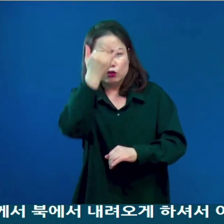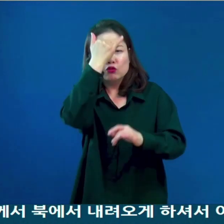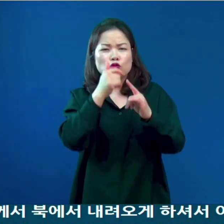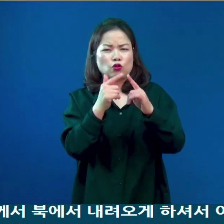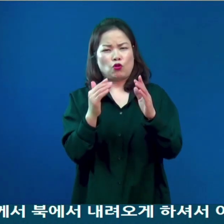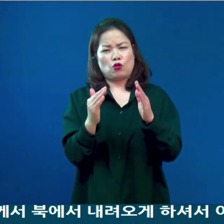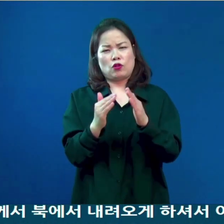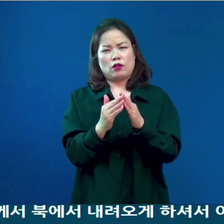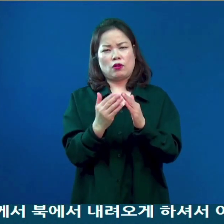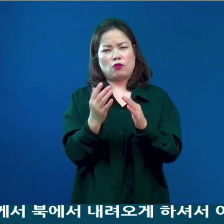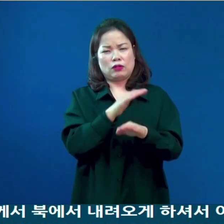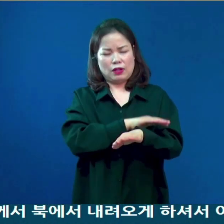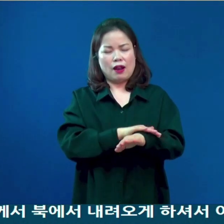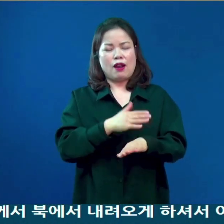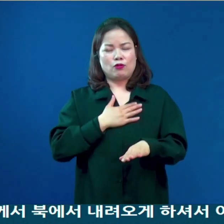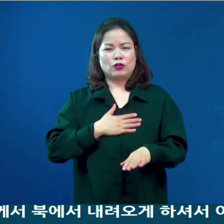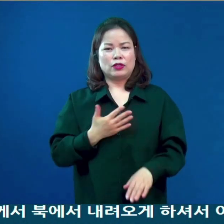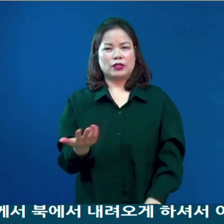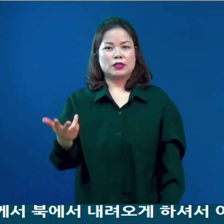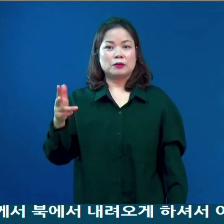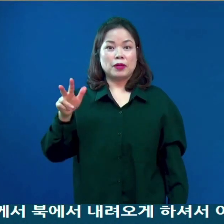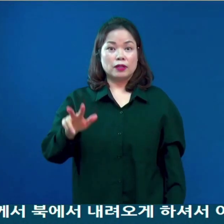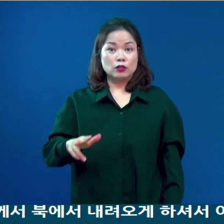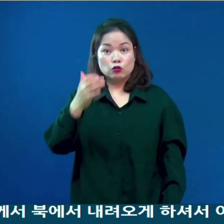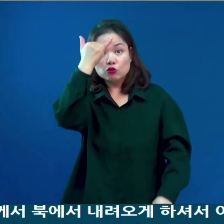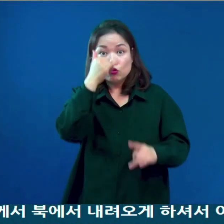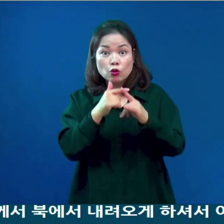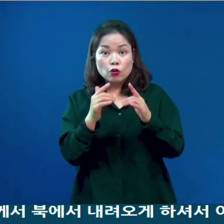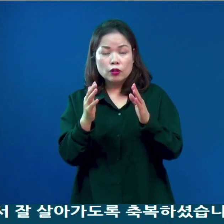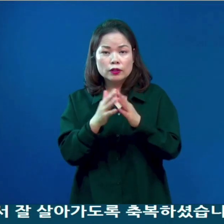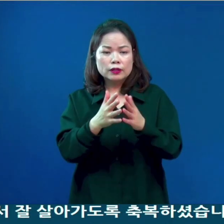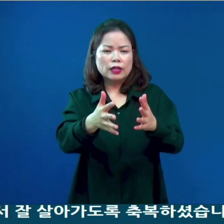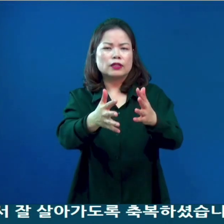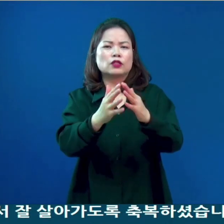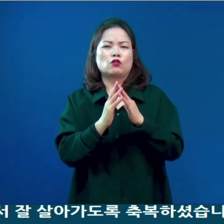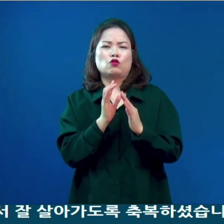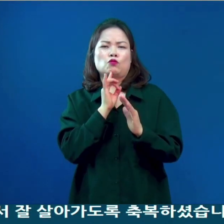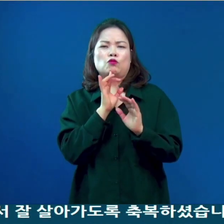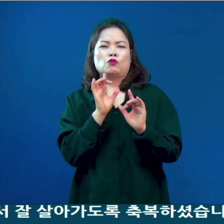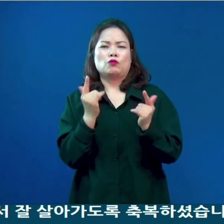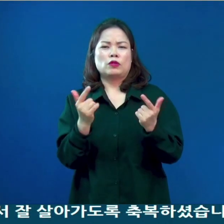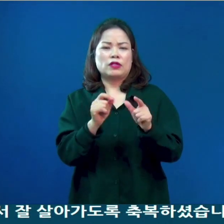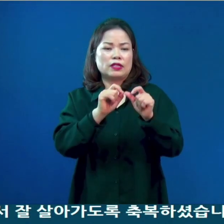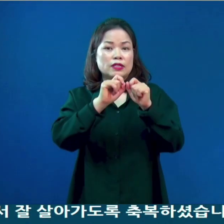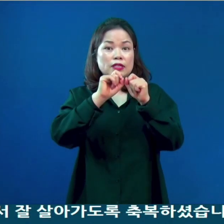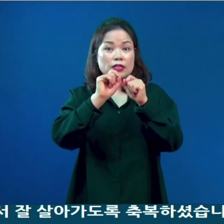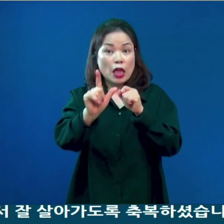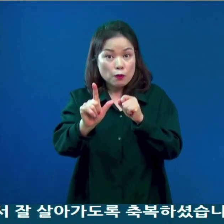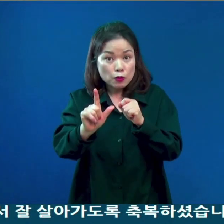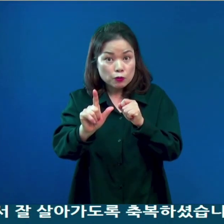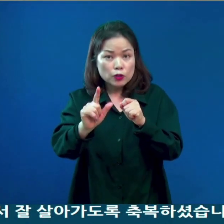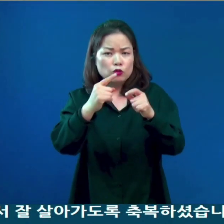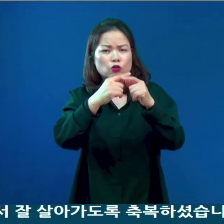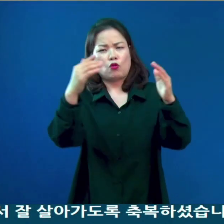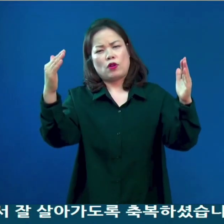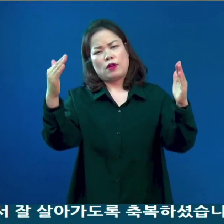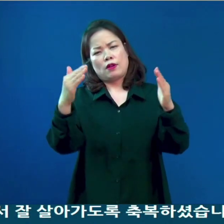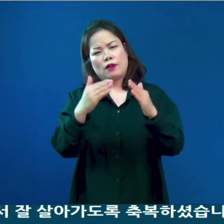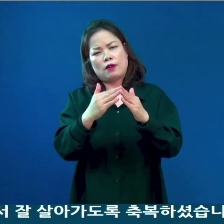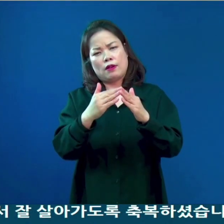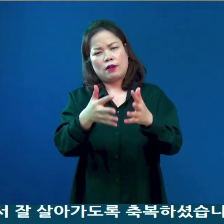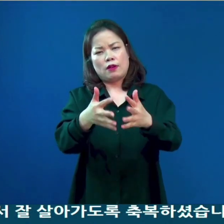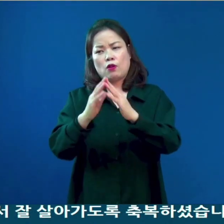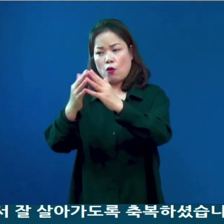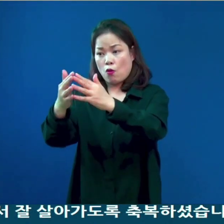충격교회 워낙에 잘 아시겠지만, 충격교회가 세워졌을 뿐만 아니라 대부분의 교회가